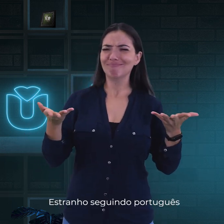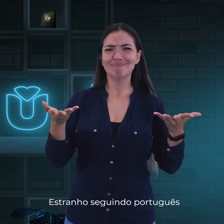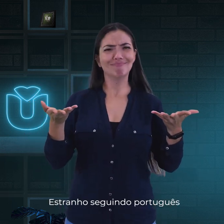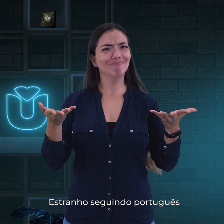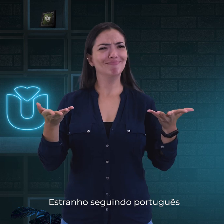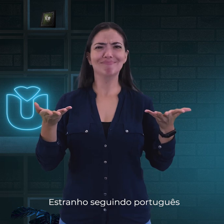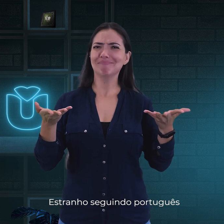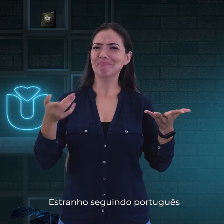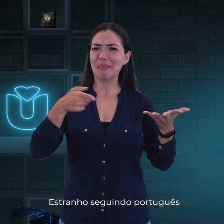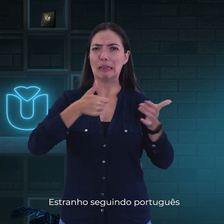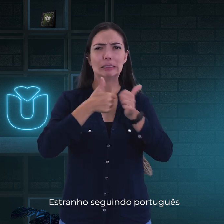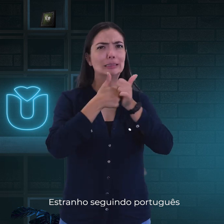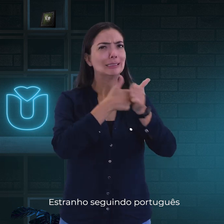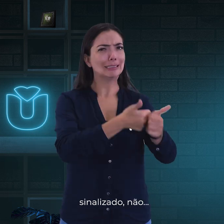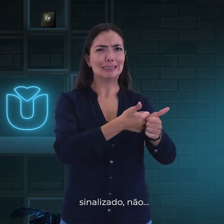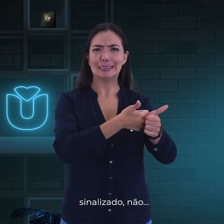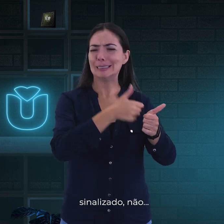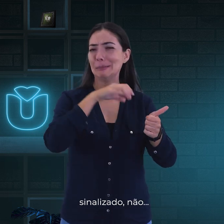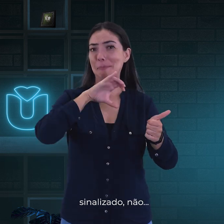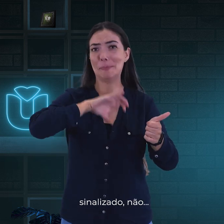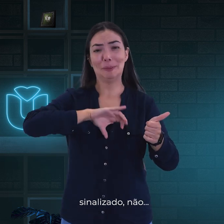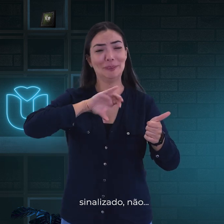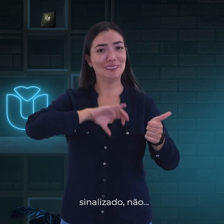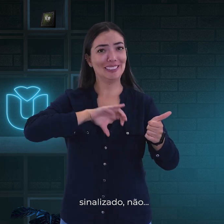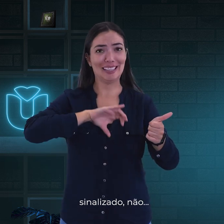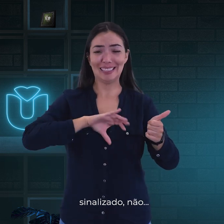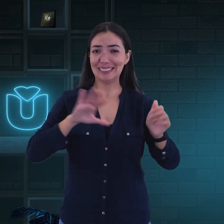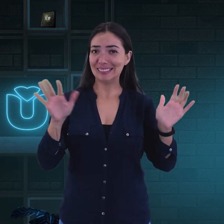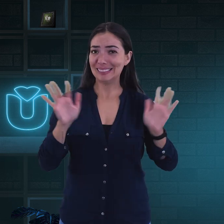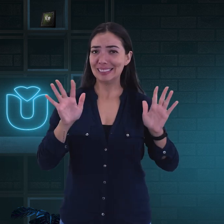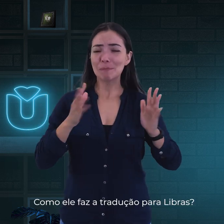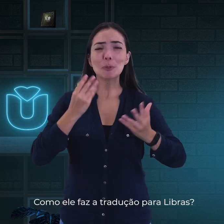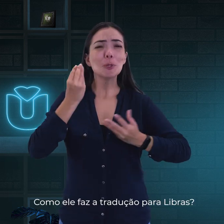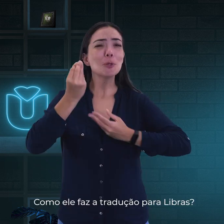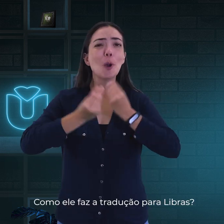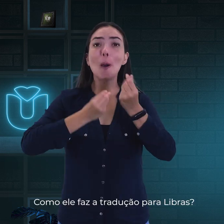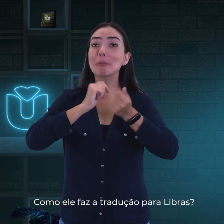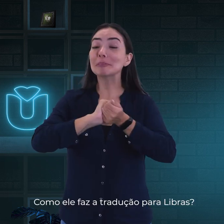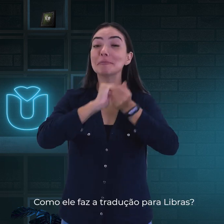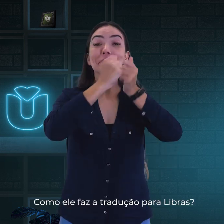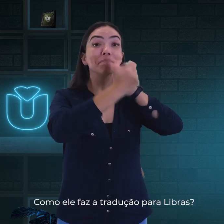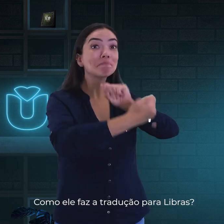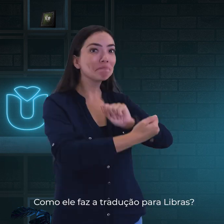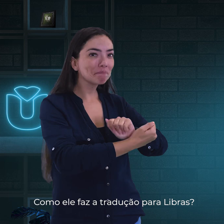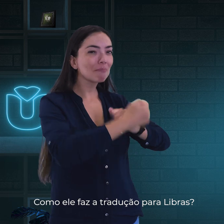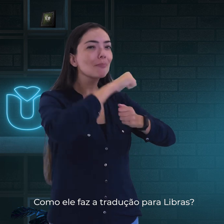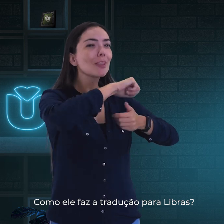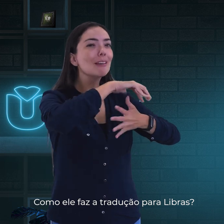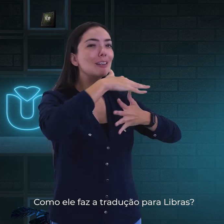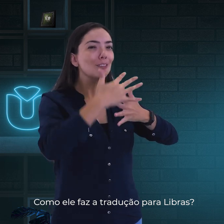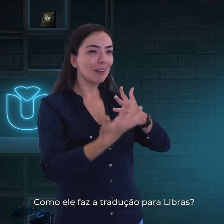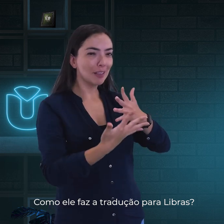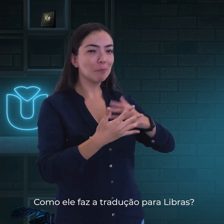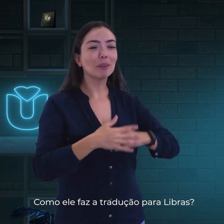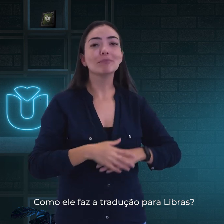Estranho, seguindo o português sinalizado, não. Como a gente faz a tradução para Libras? O